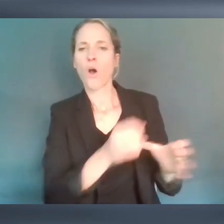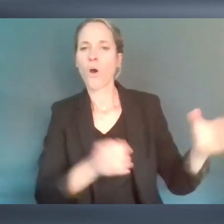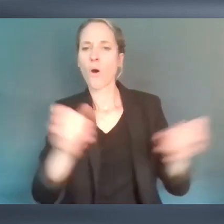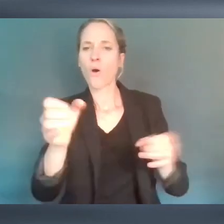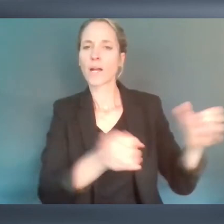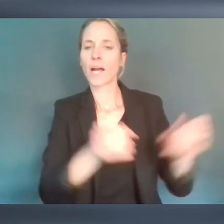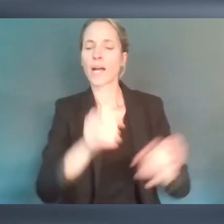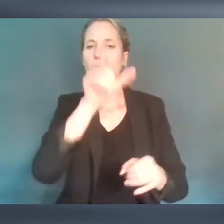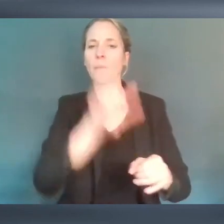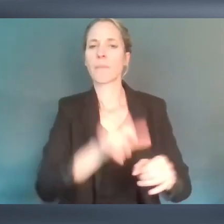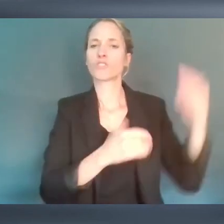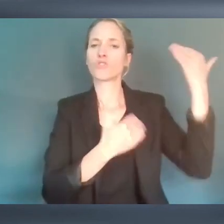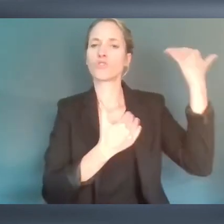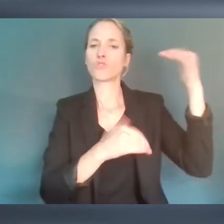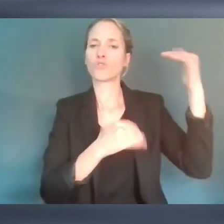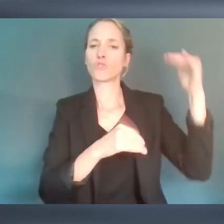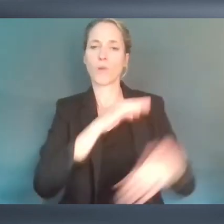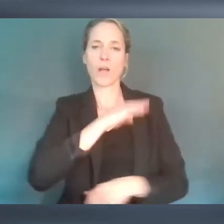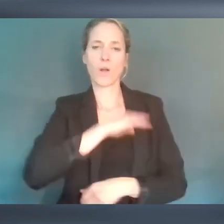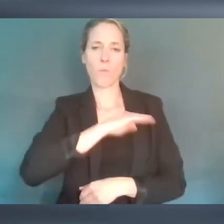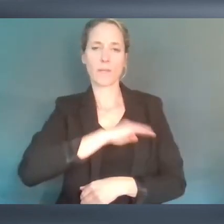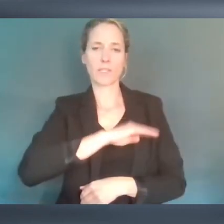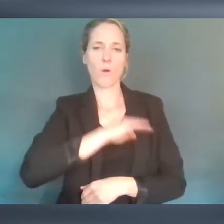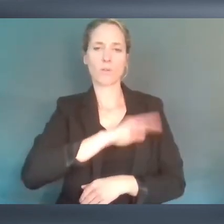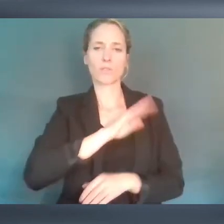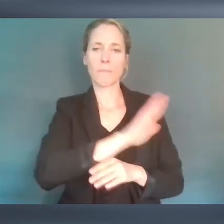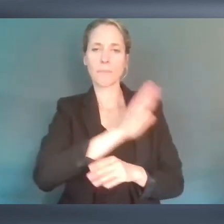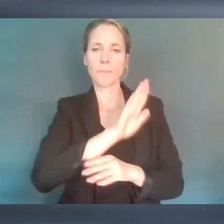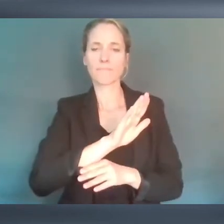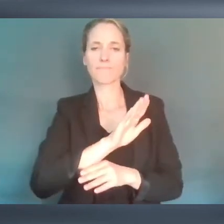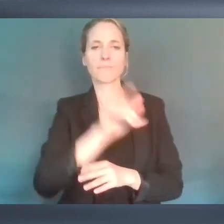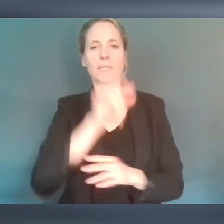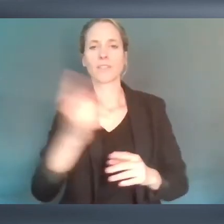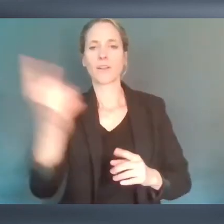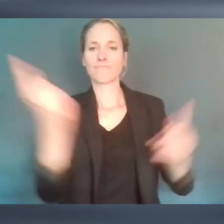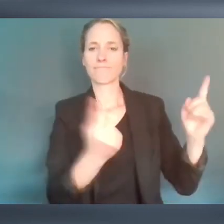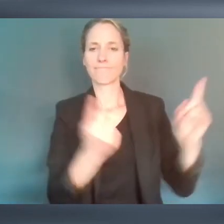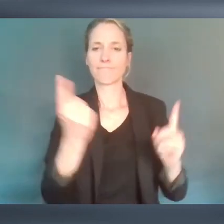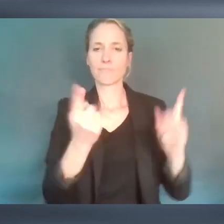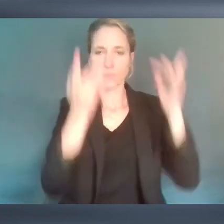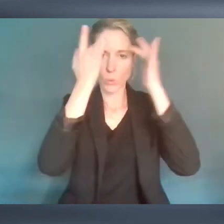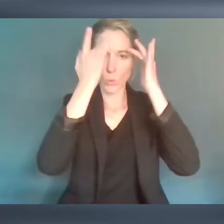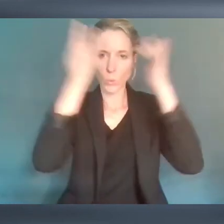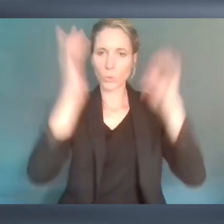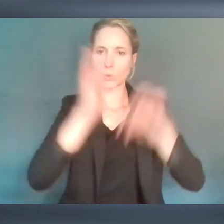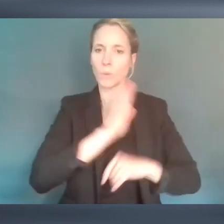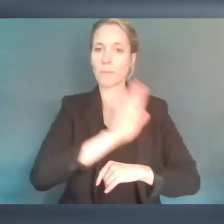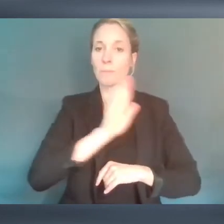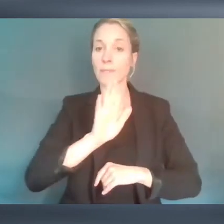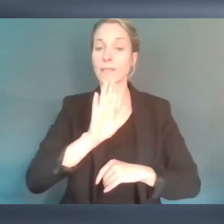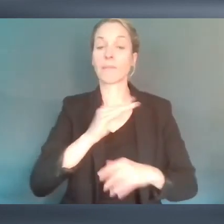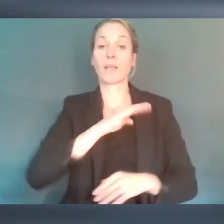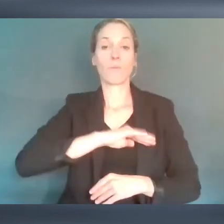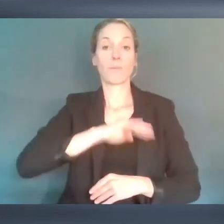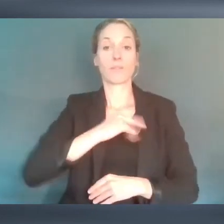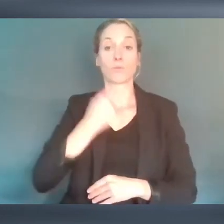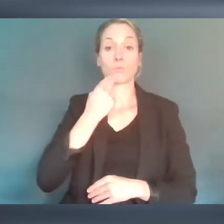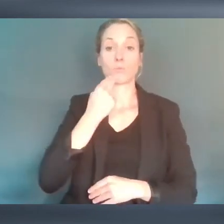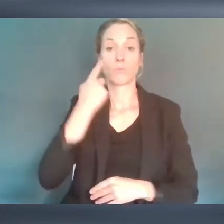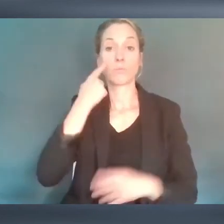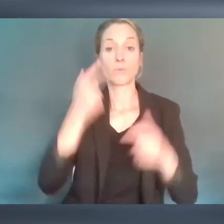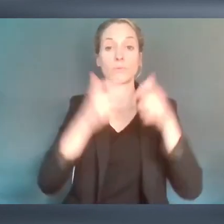avec leur culture, leur manière de travailler, mais avec des compétences utiles à l'entreprise. C'est finalement d'abord